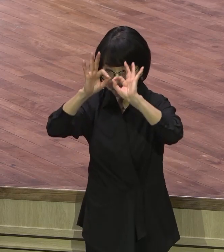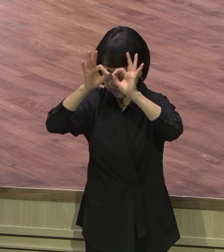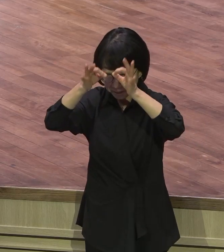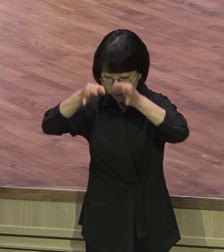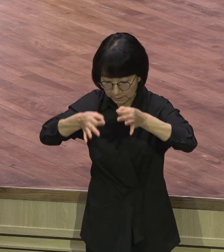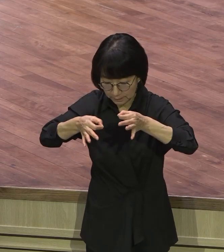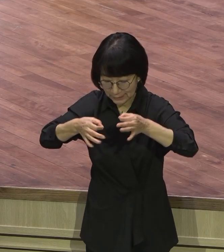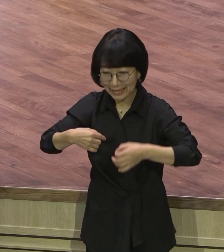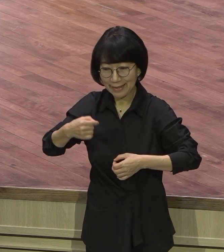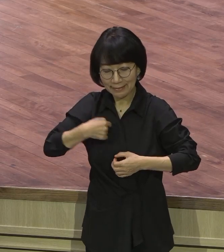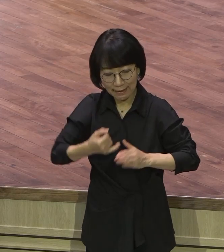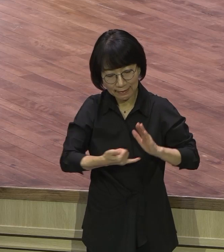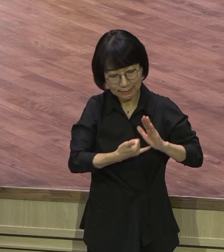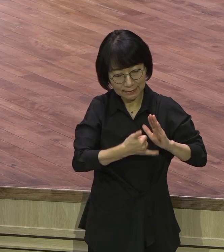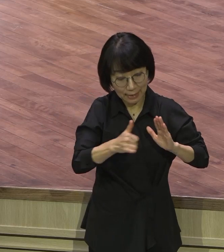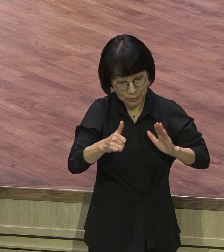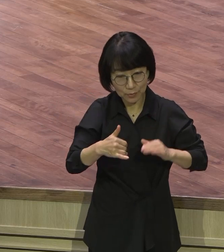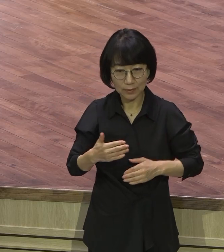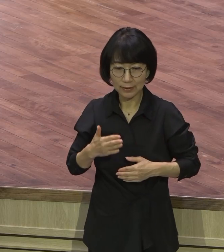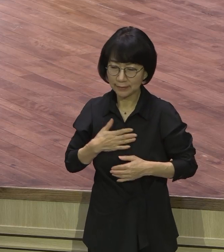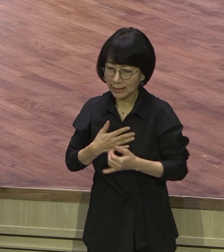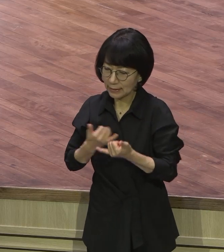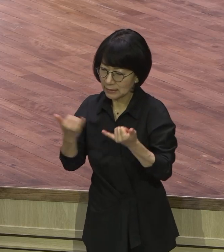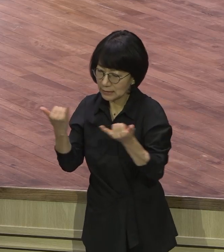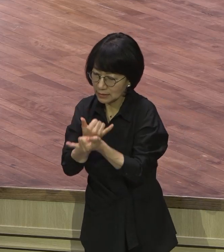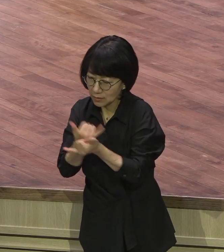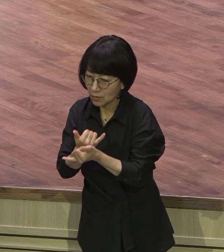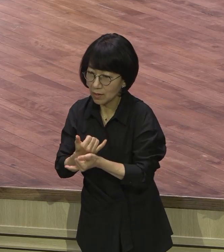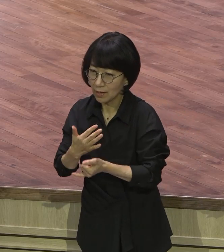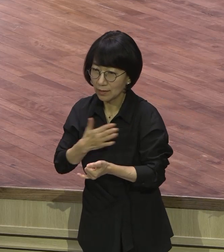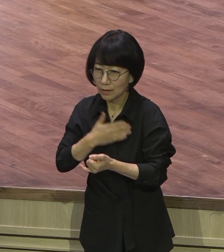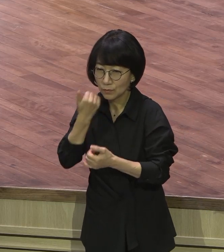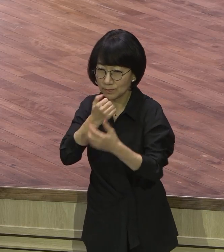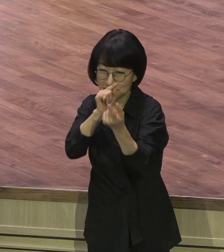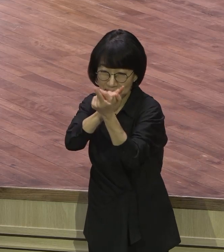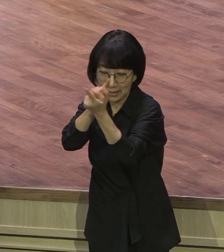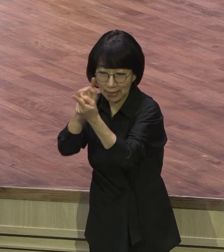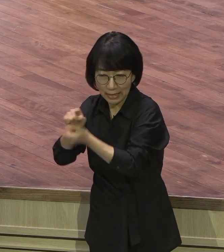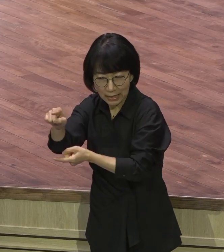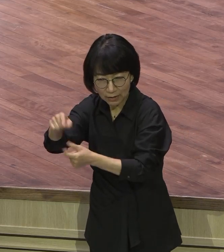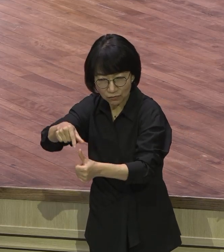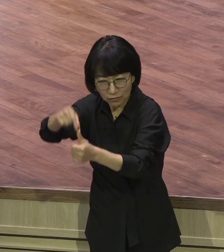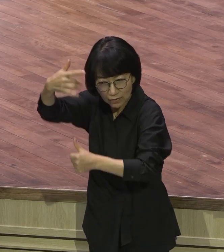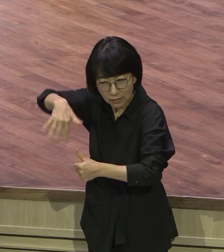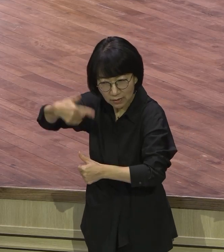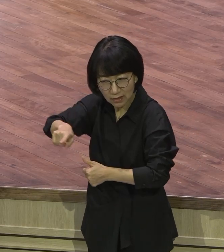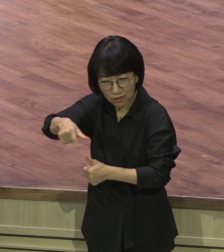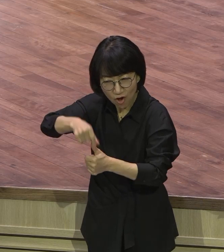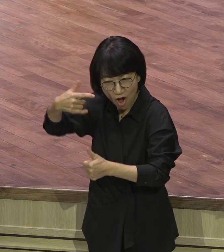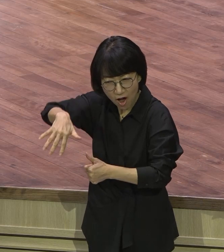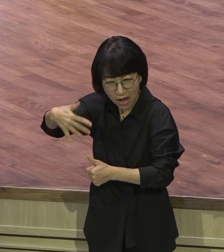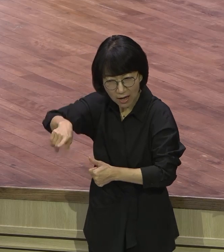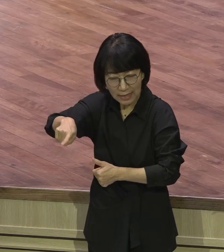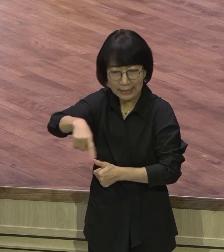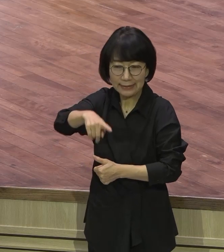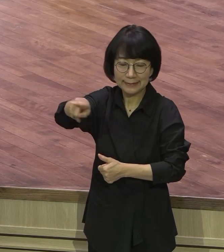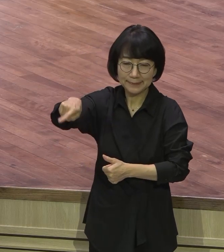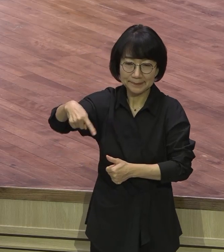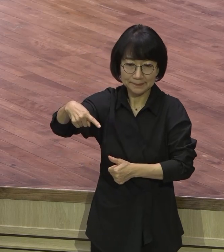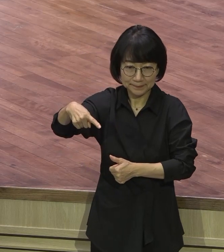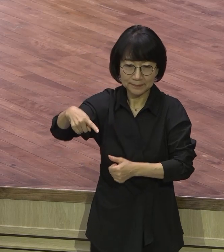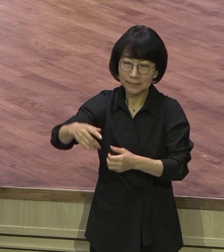가족 중에 내 친척 중에 내가 늘 만나는 지인들 중에서 구원받지 못한 그 영혼을 바라보면서